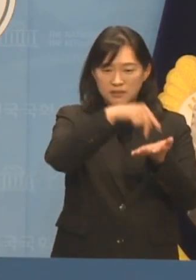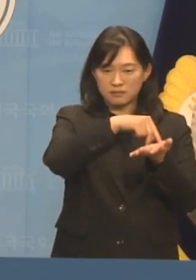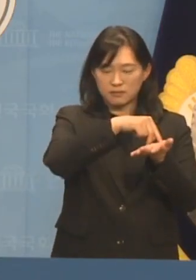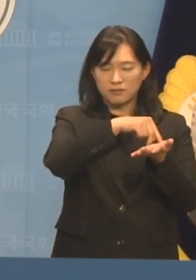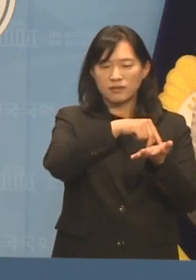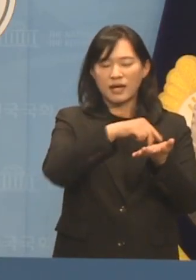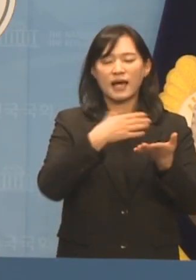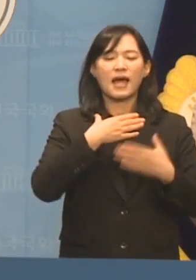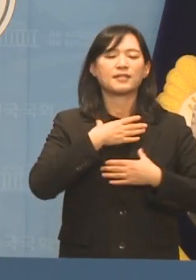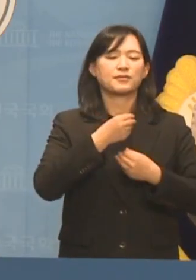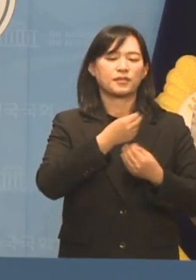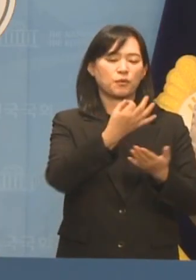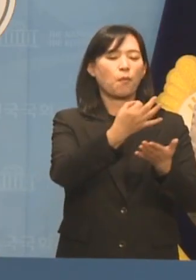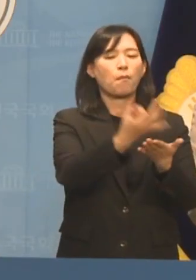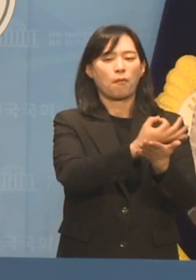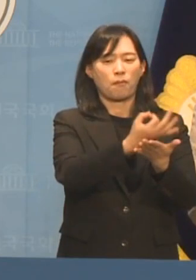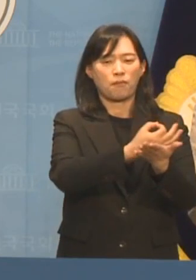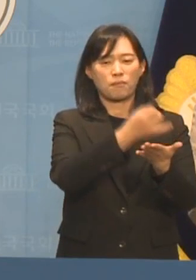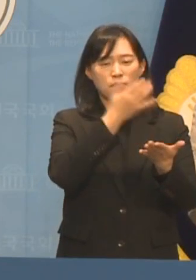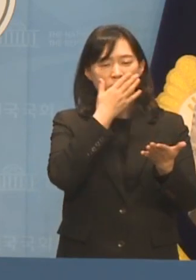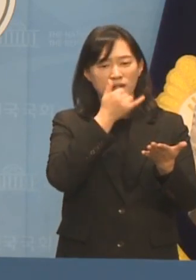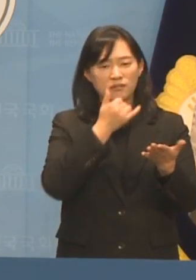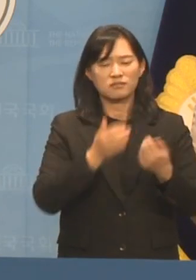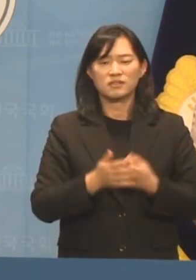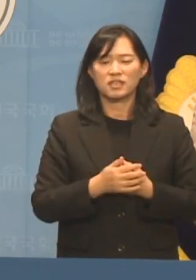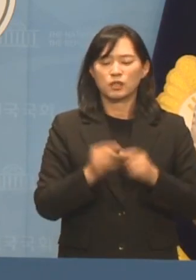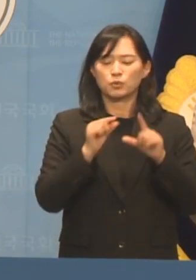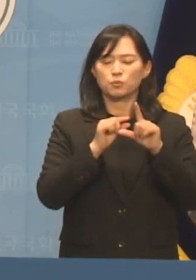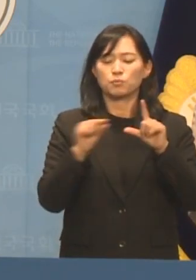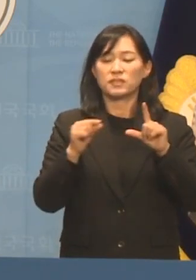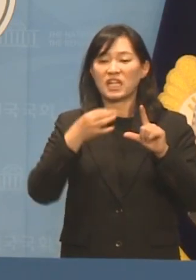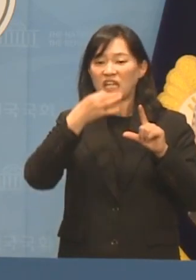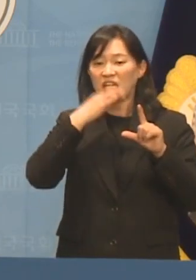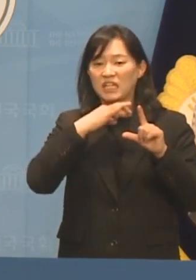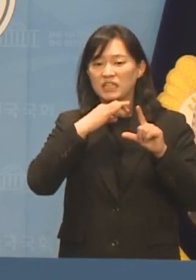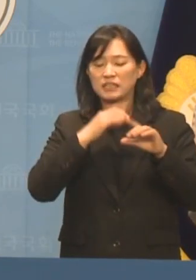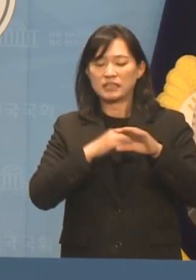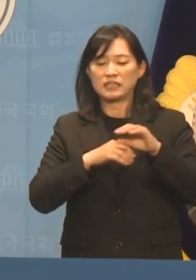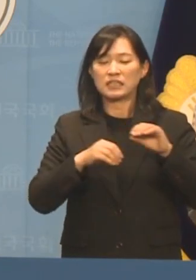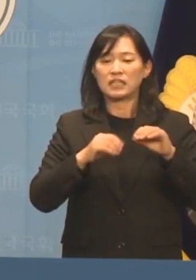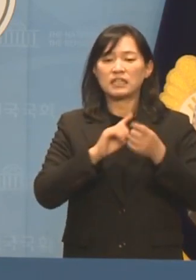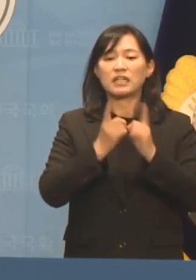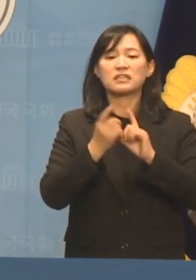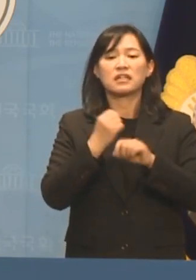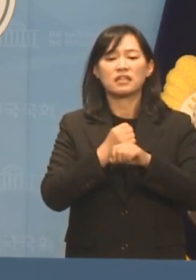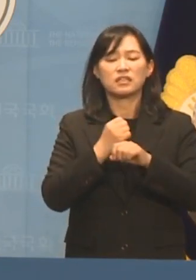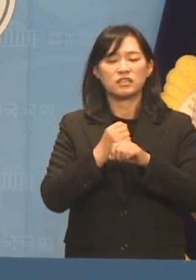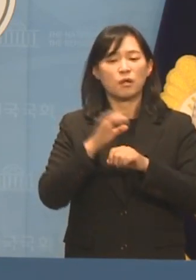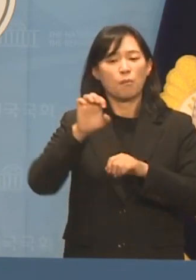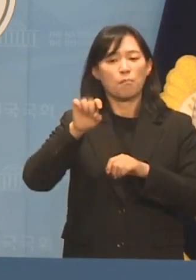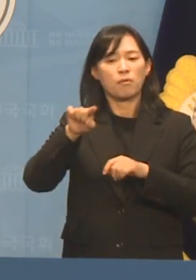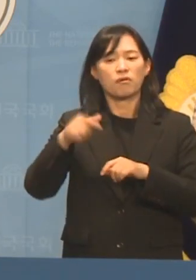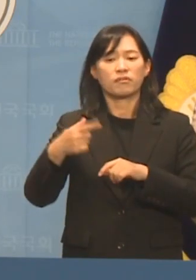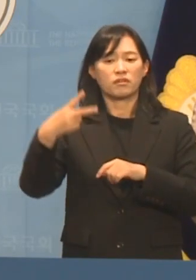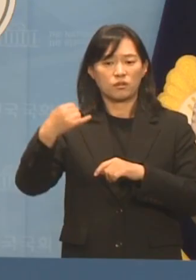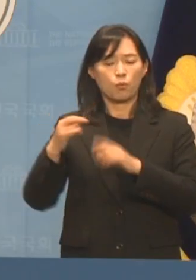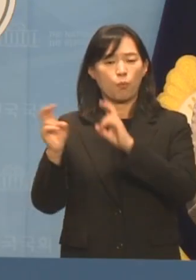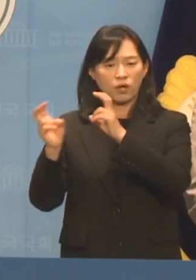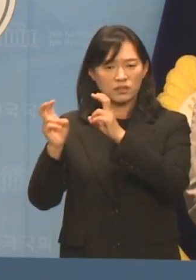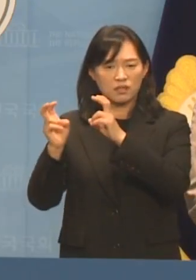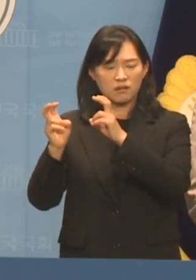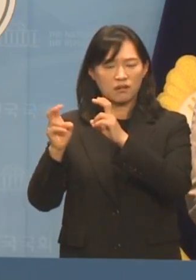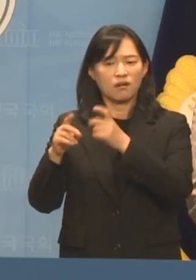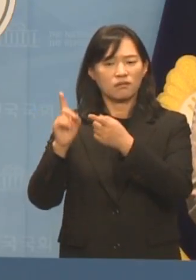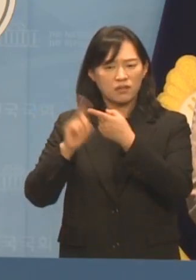해서 안정적인 수익을 가져가게 됩니다. 이런 소수의 이익을 대변하는 헤지펀드로서 이러한 비즈니스 모델을